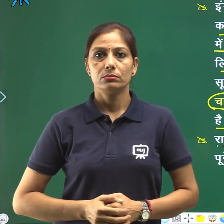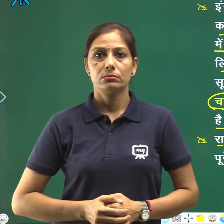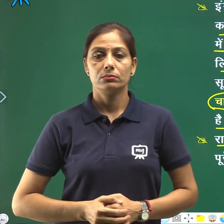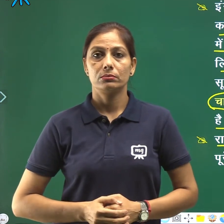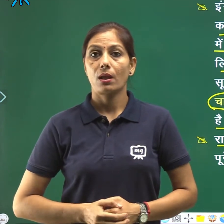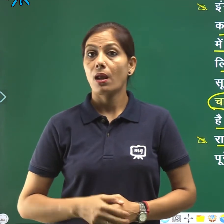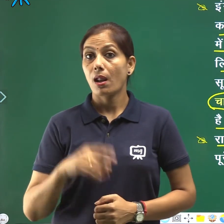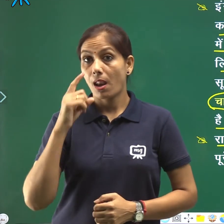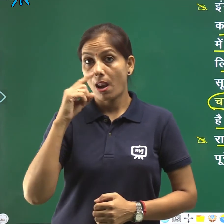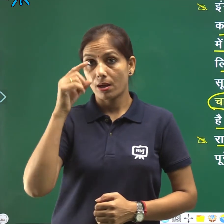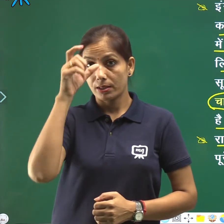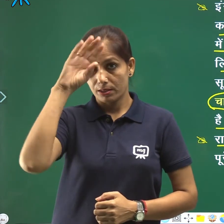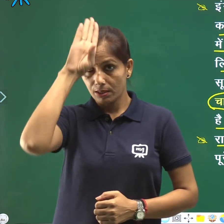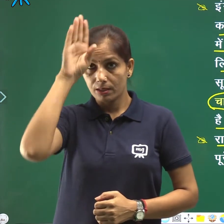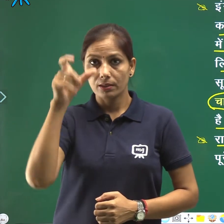रानी के